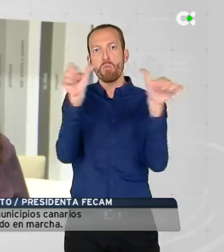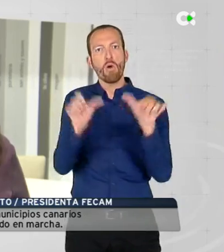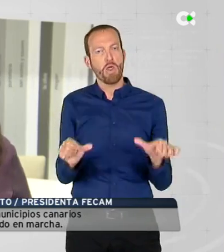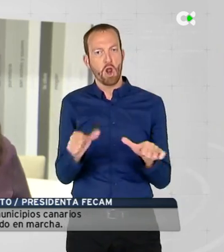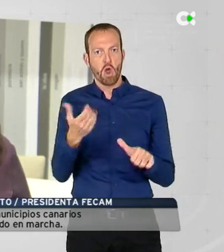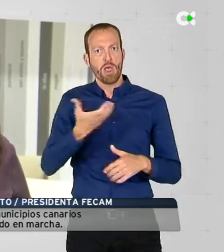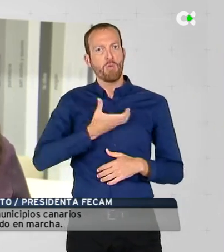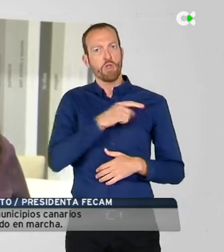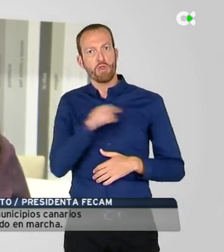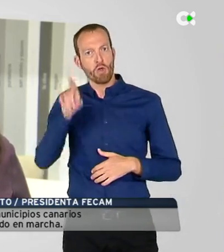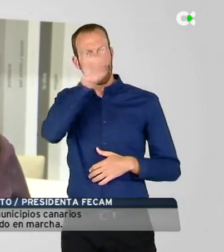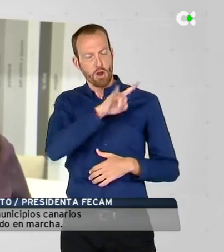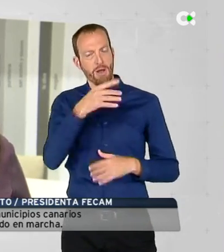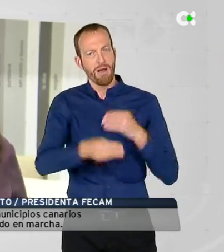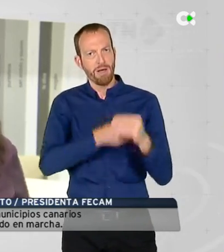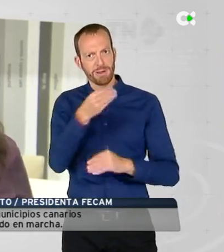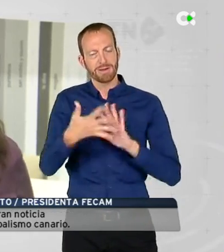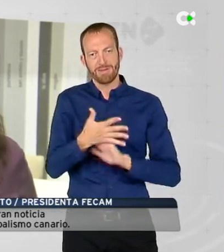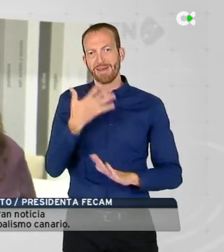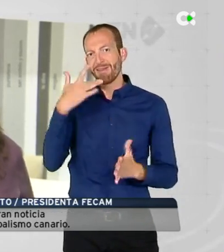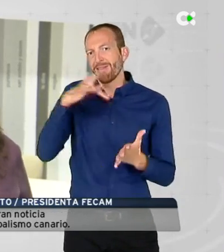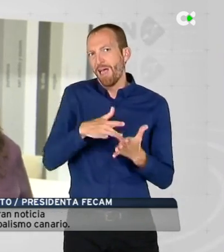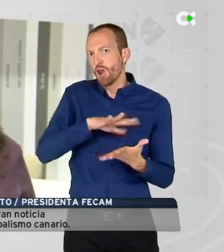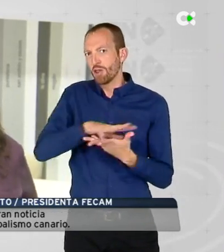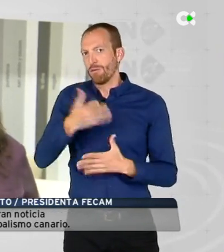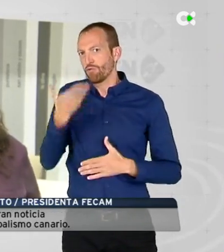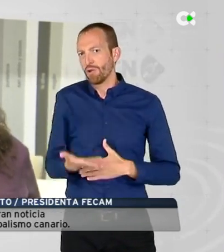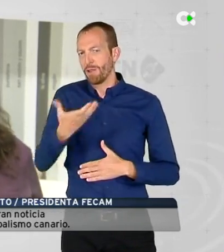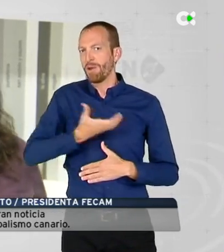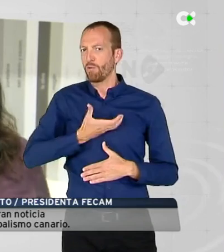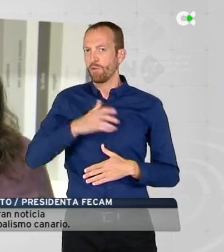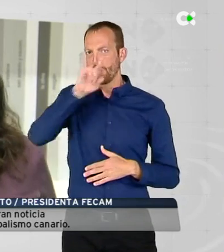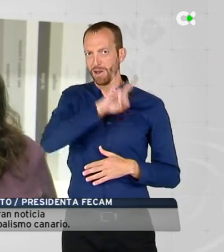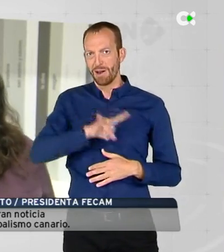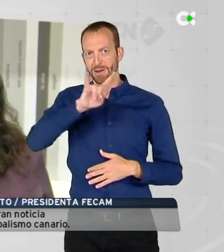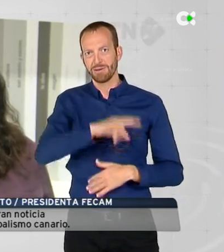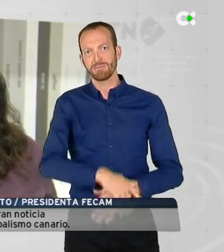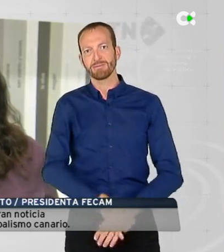ya muchos municipios canarios están poniendo en marcha. Así que hoy es una gran noticia para el municipalismo canario.